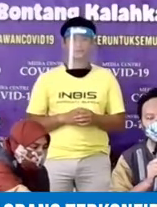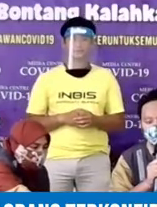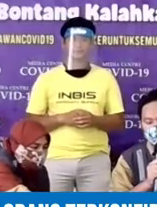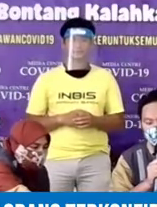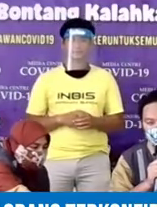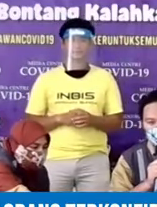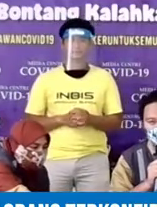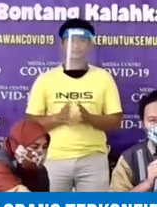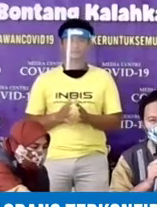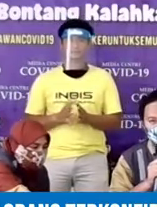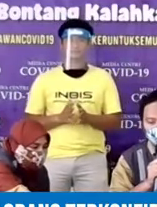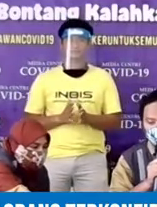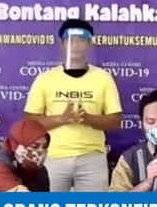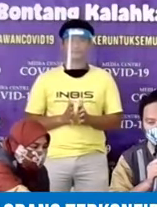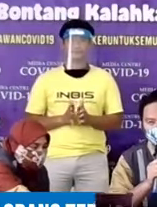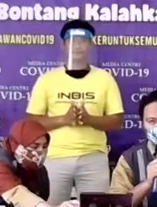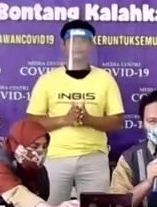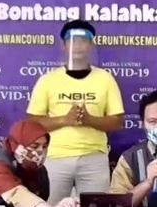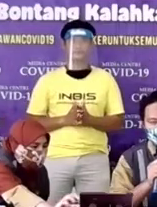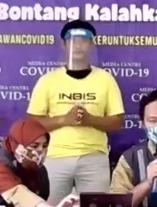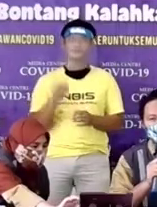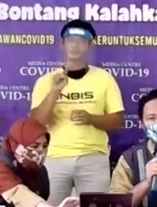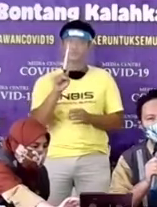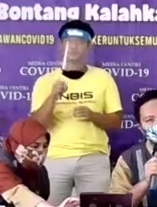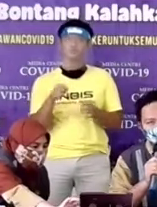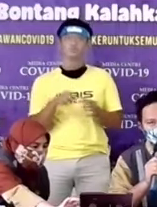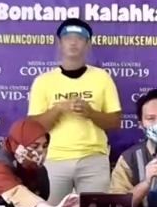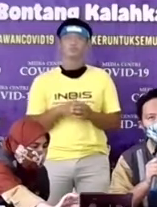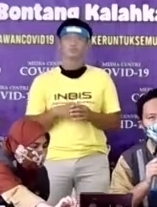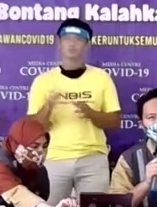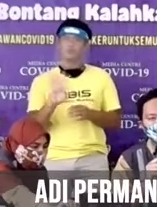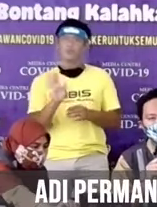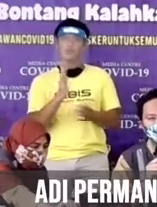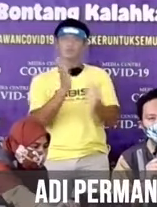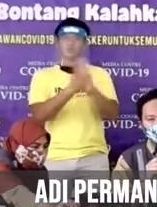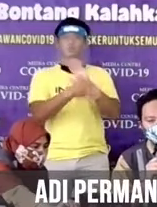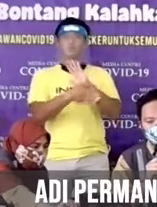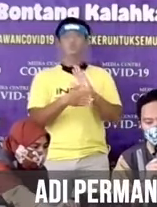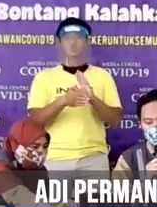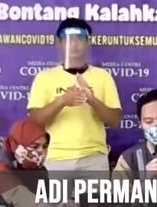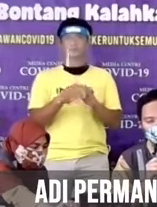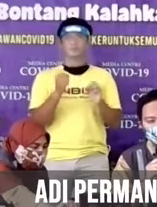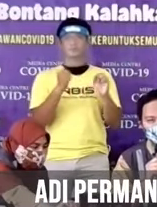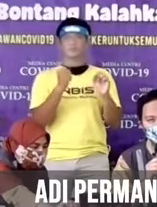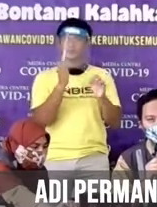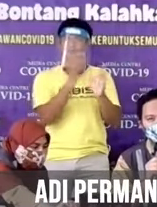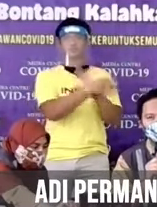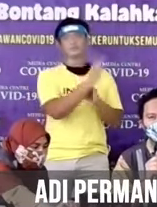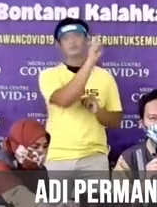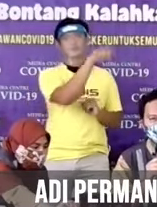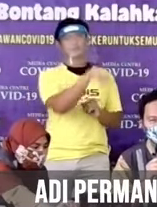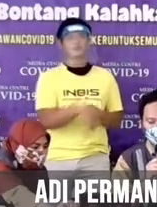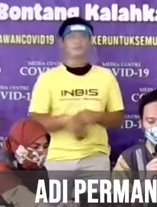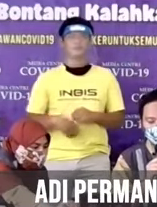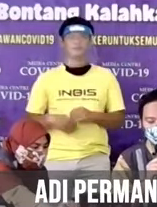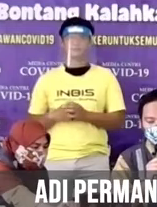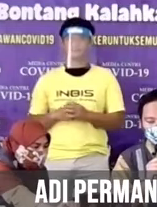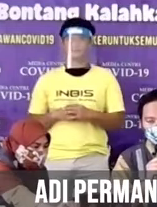diantisipasi jadi tidak langsung mengakses ke fasilitas kesehatan yang semua artinya ditangani pada saat